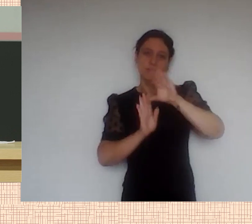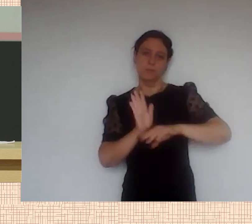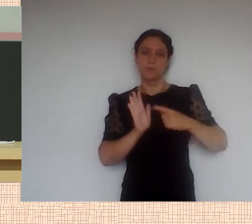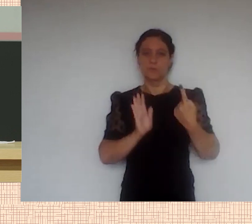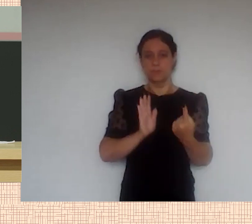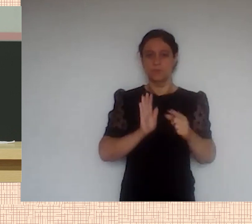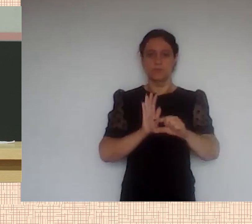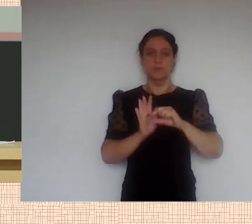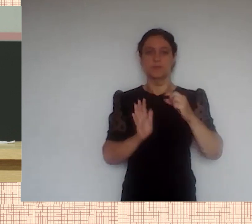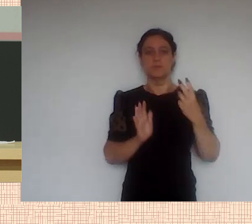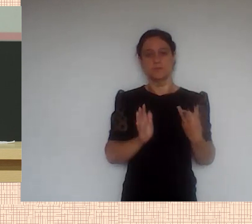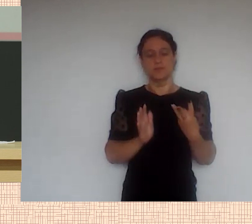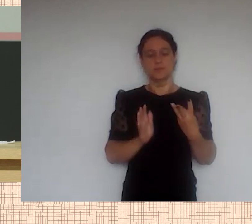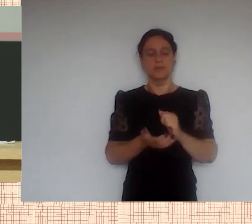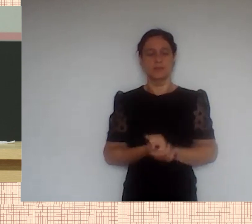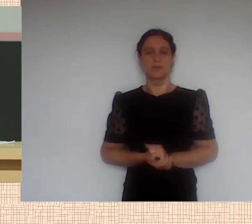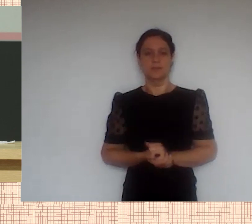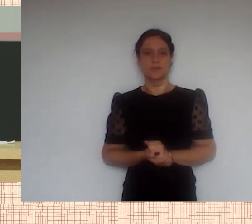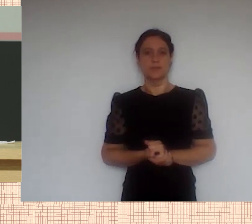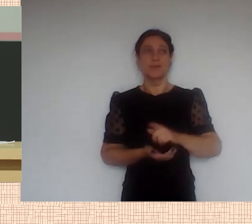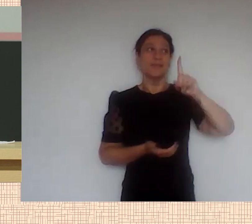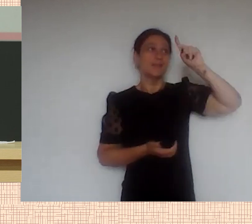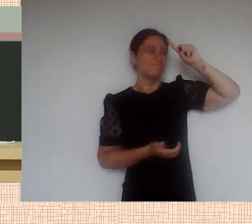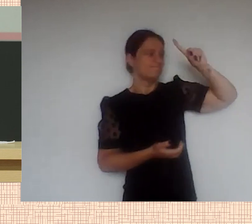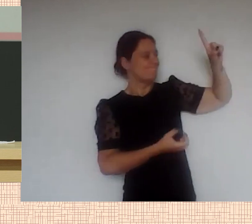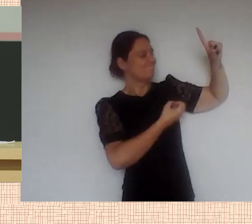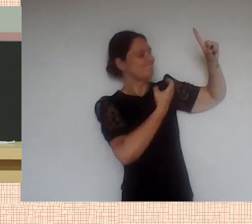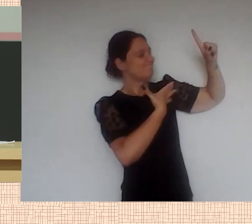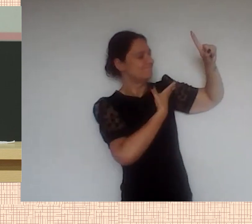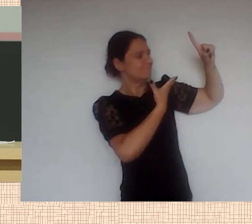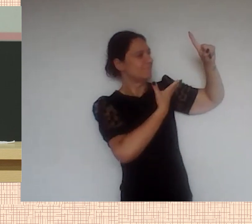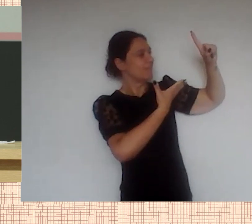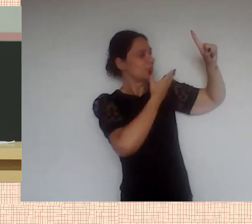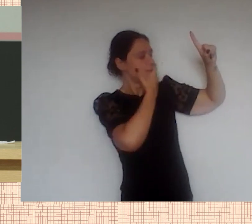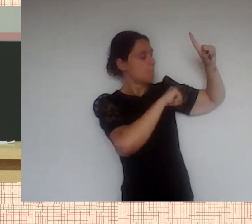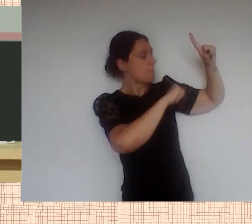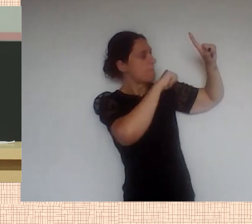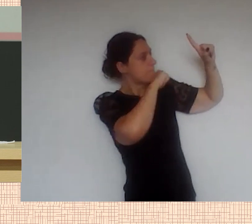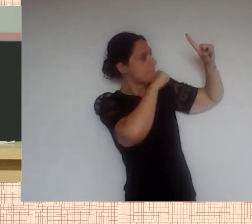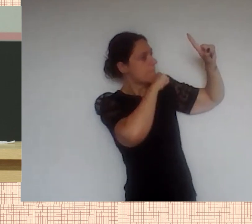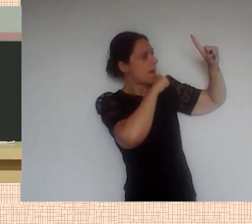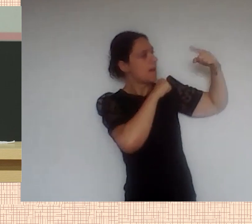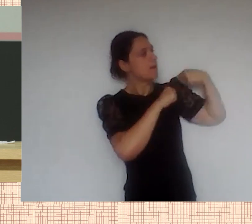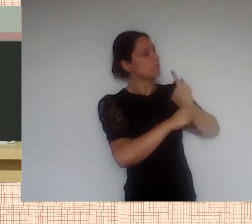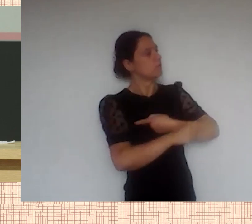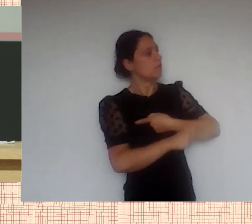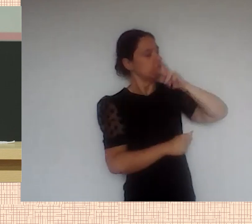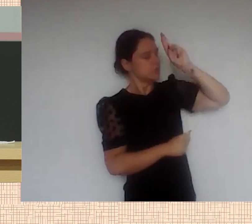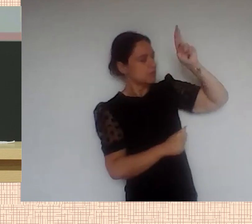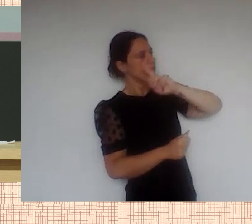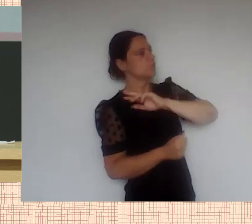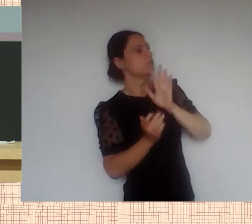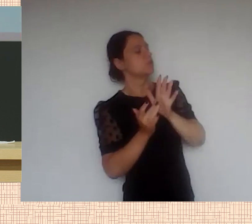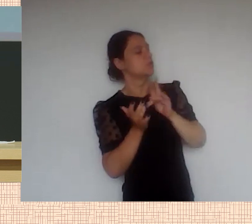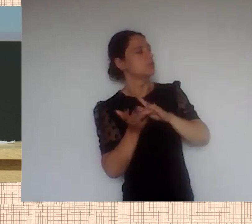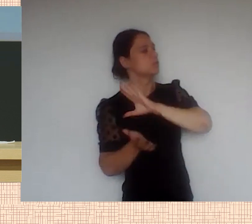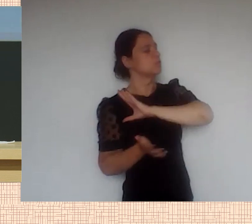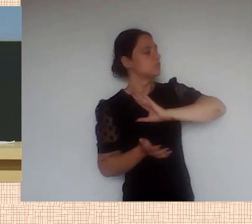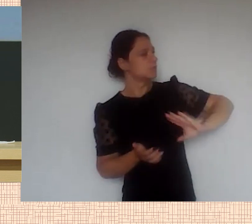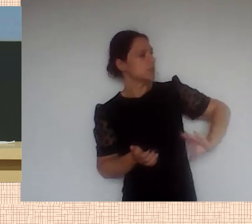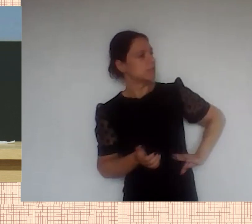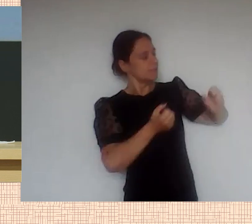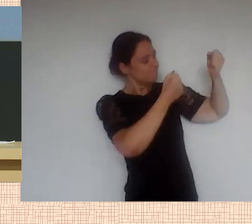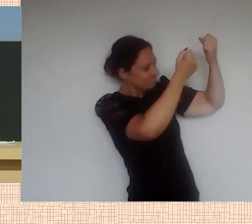capítulo 1 de Efésios, versículo 3: Bendito Deus e Pai de nosso Senhor Jesus Cristo, que nos tem abençoado com toda a sorte de bênção